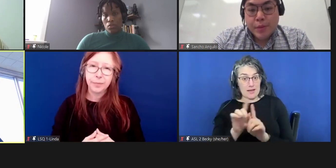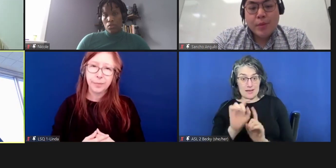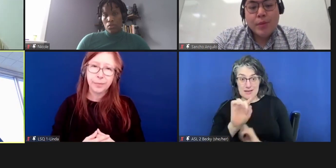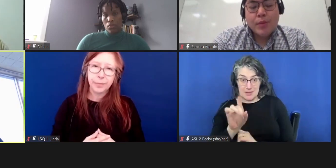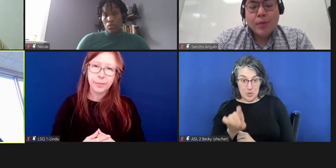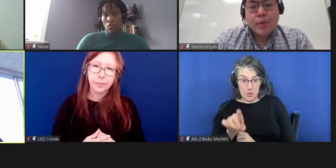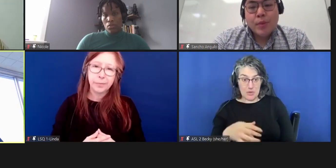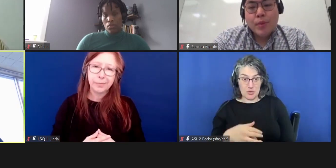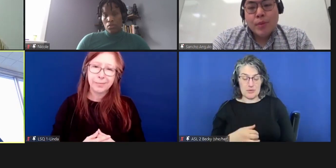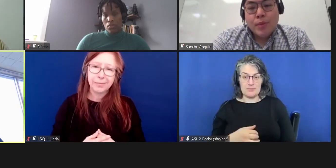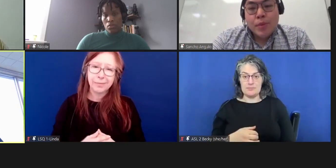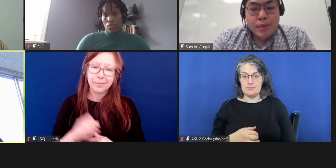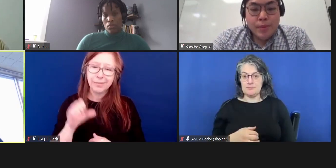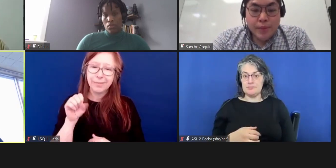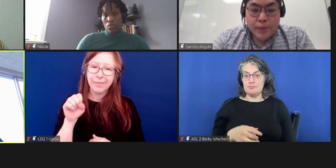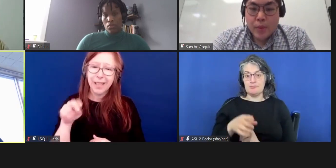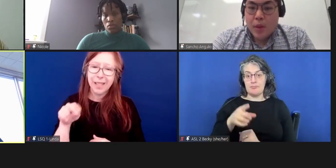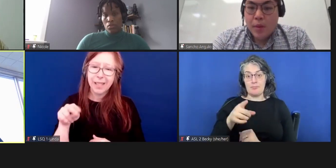Sancho,